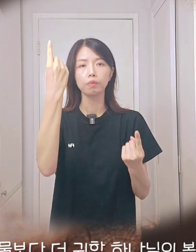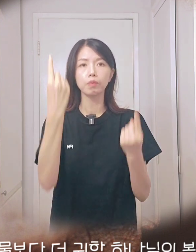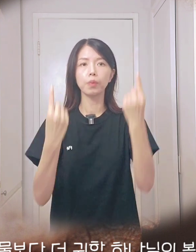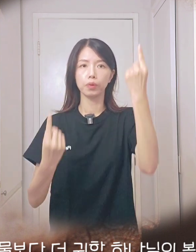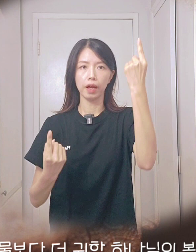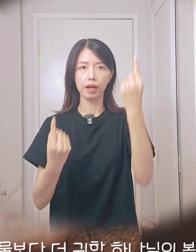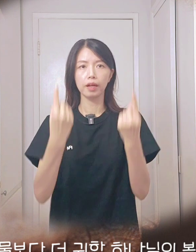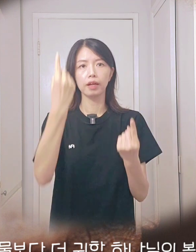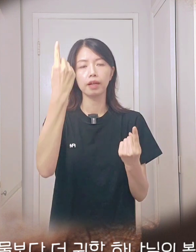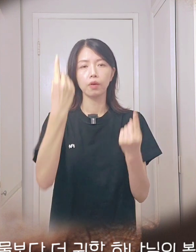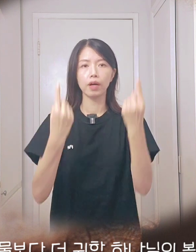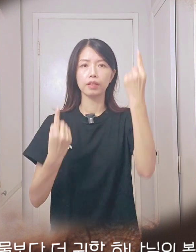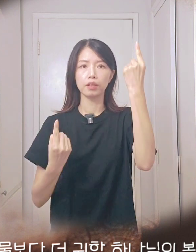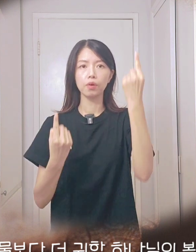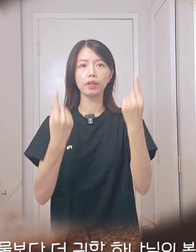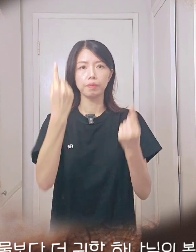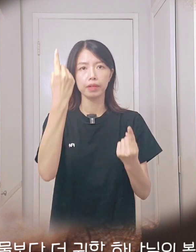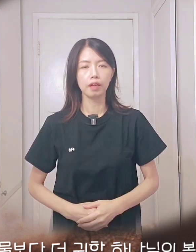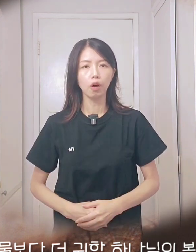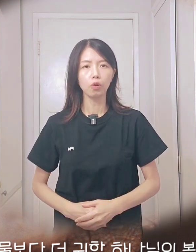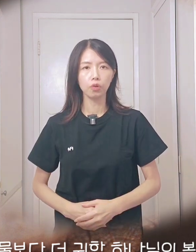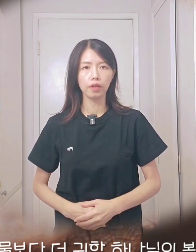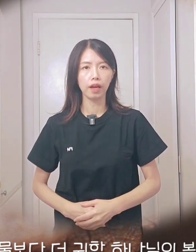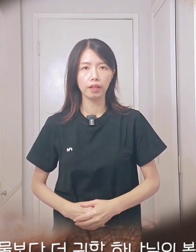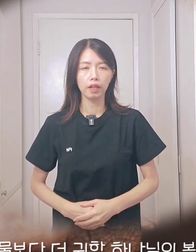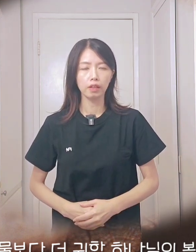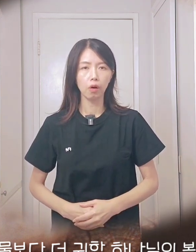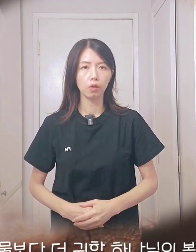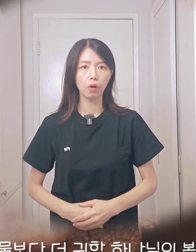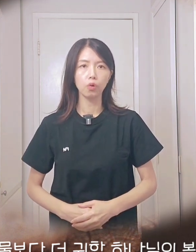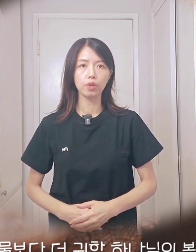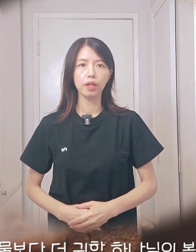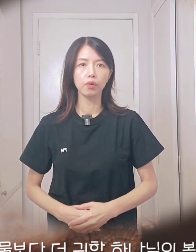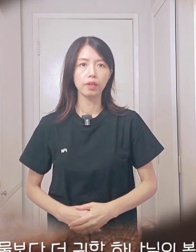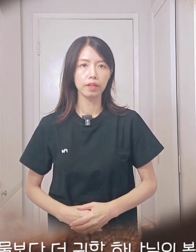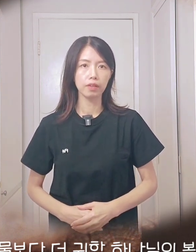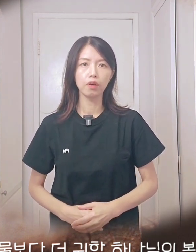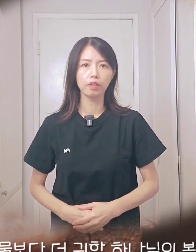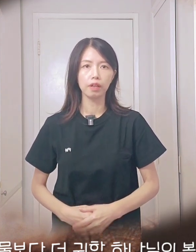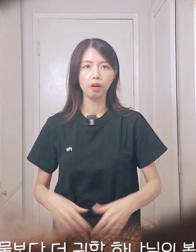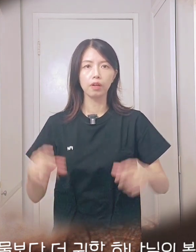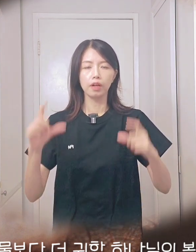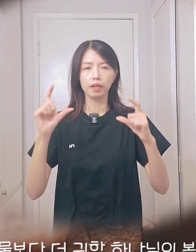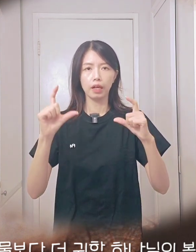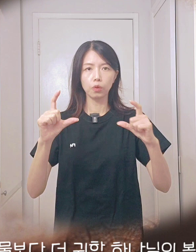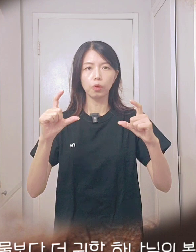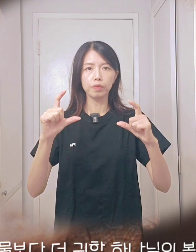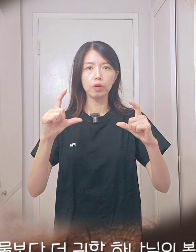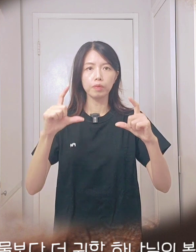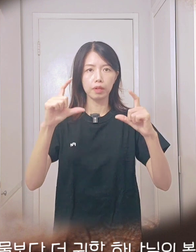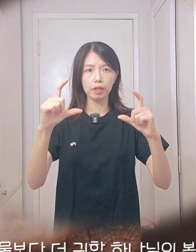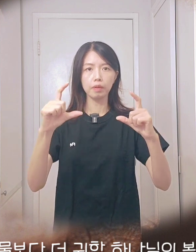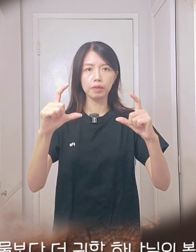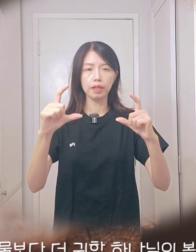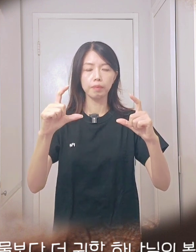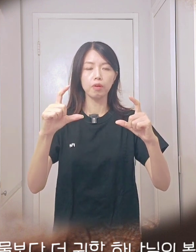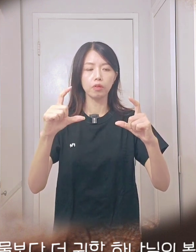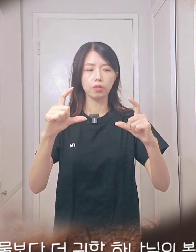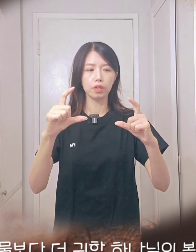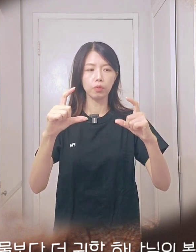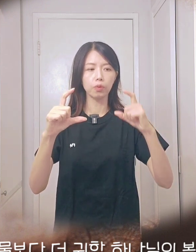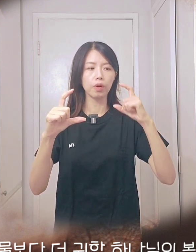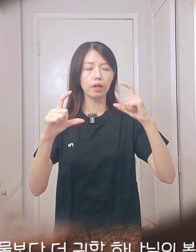올려주시면 뭐뭐보다 라고 하는 뜻의 수어가 됩니다. 더 귀한, 더욱이라고 하는 뜻의 수어는요, 양손 엄지검지를